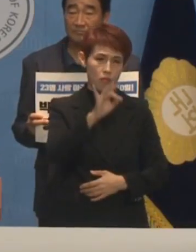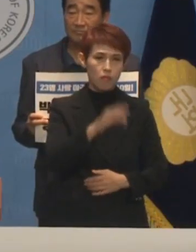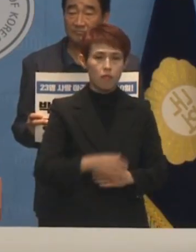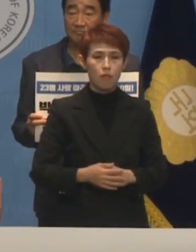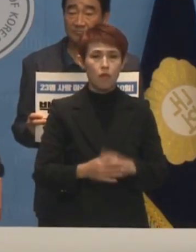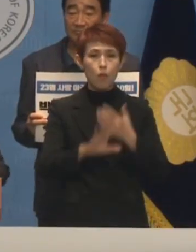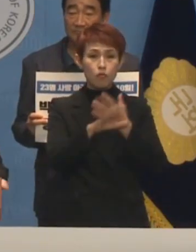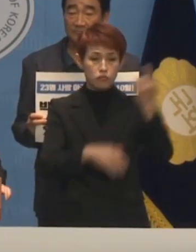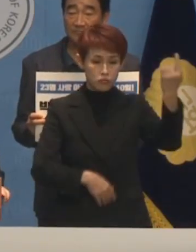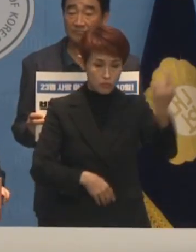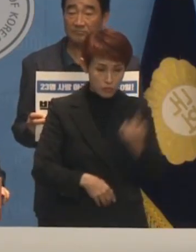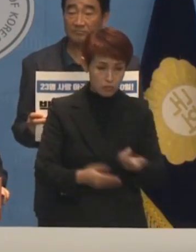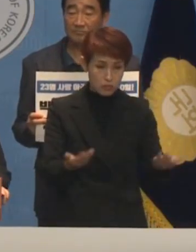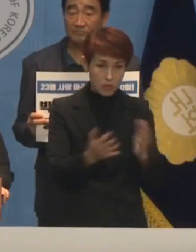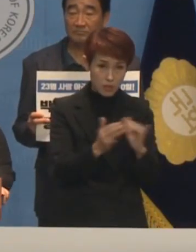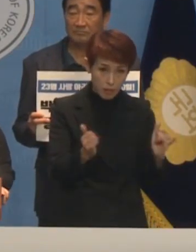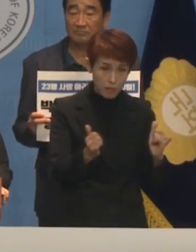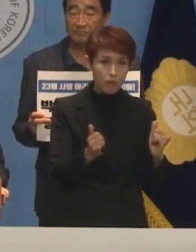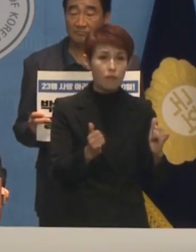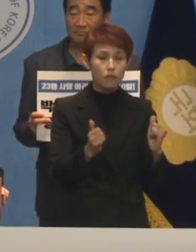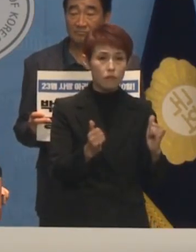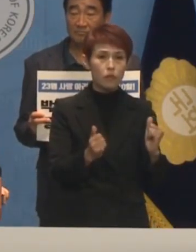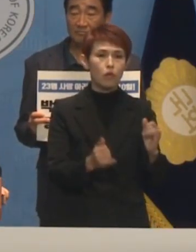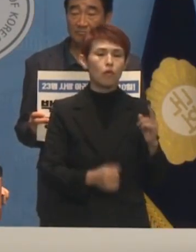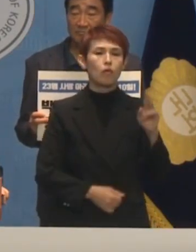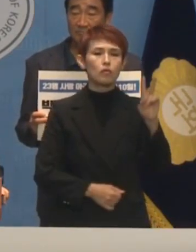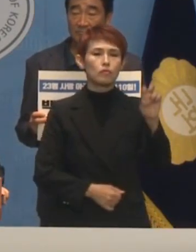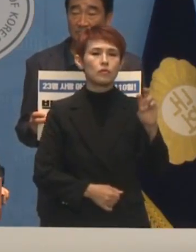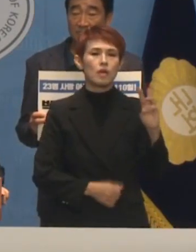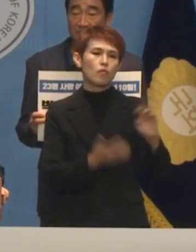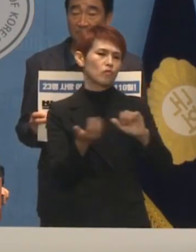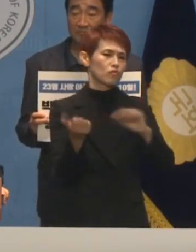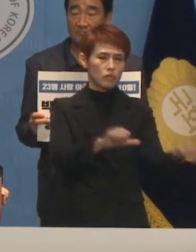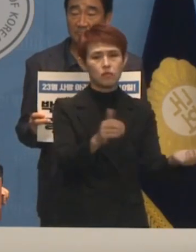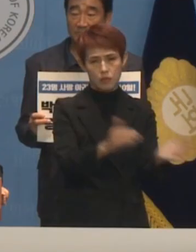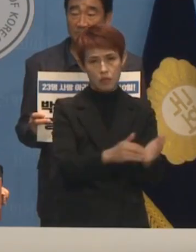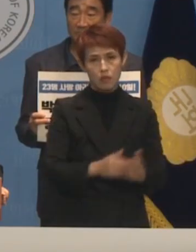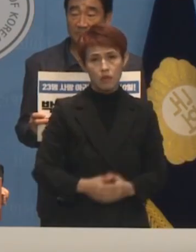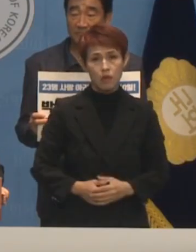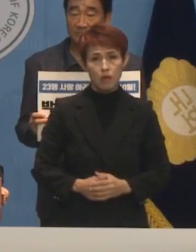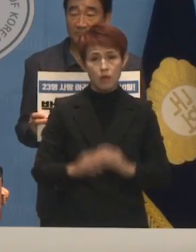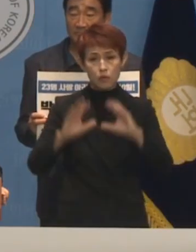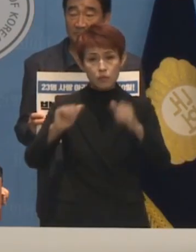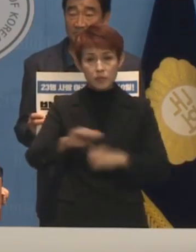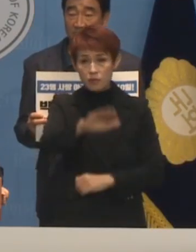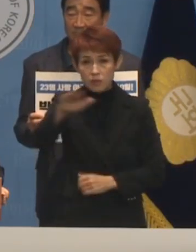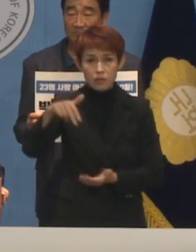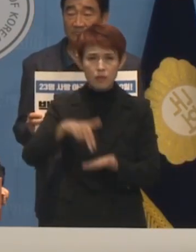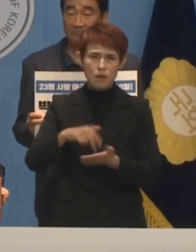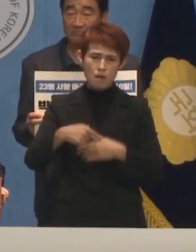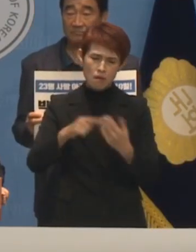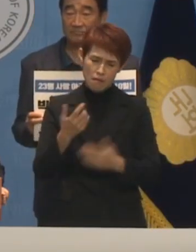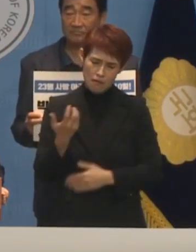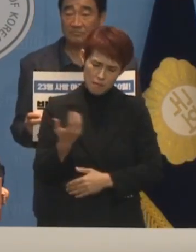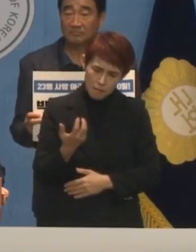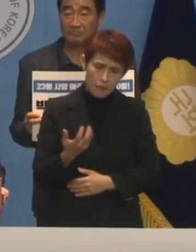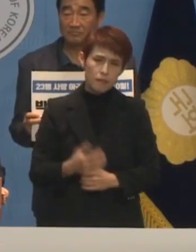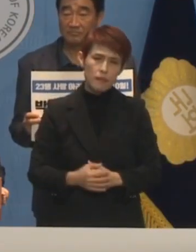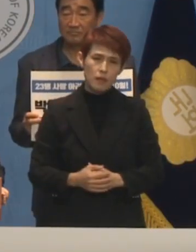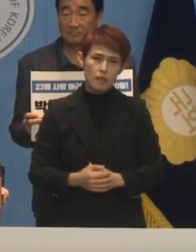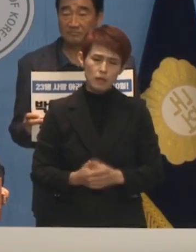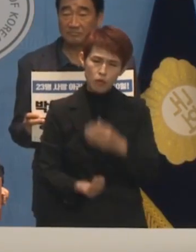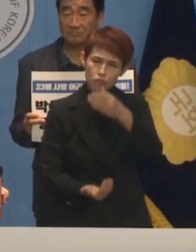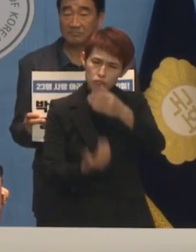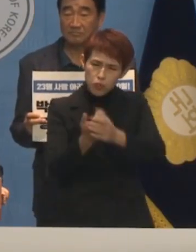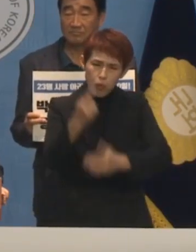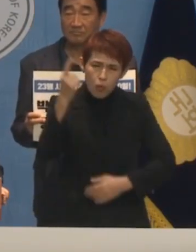이주민들을 포함해서 23명의 목숨을 잃었던 참사 앞에서 대한민국 국민이라면 누구나 가슴 아파하고 이 문제가 왜